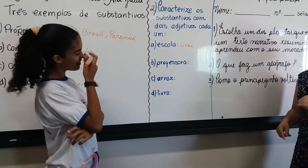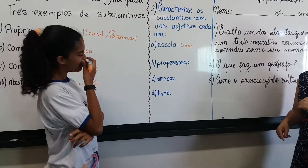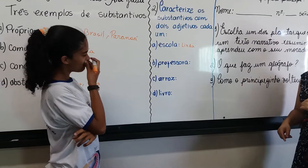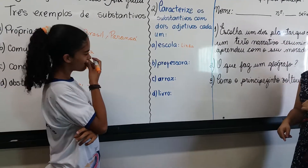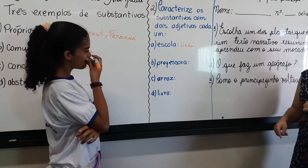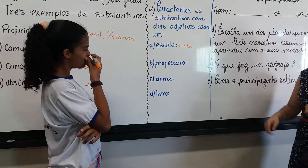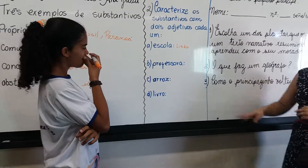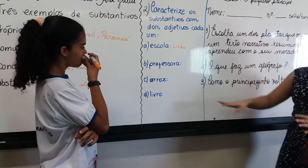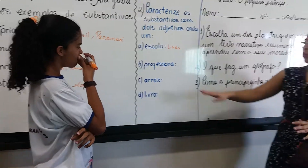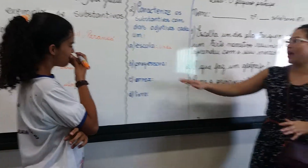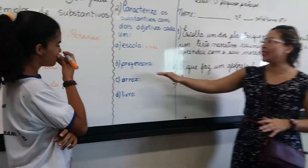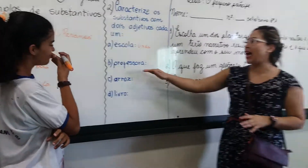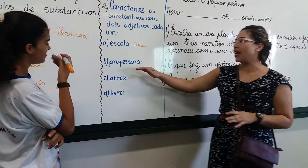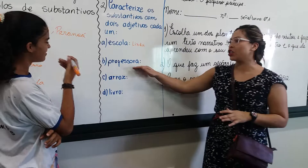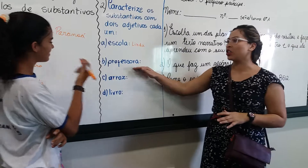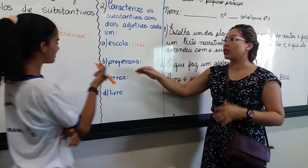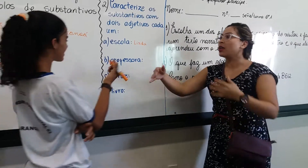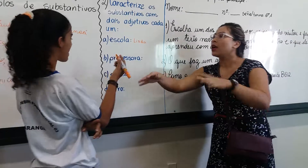Tô falando pra ela com